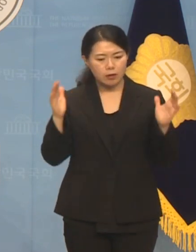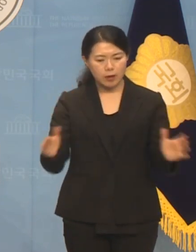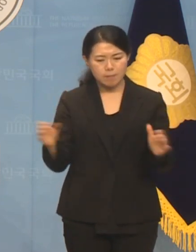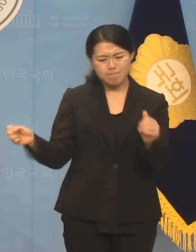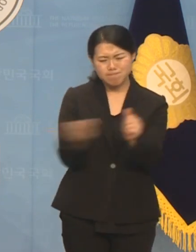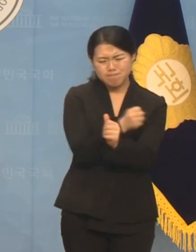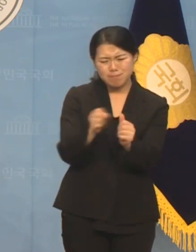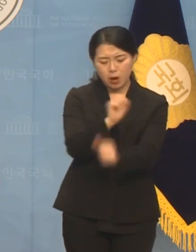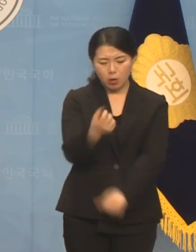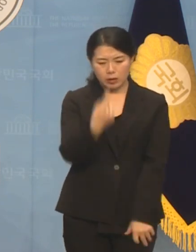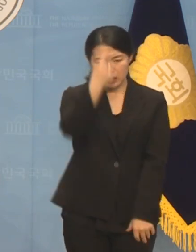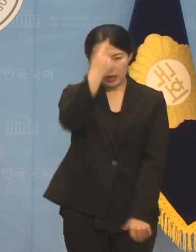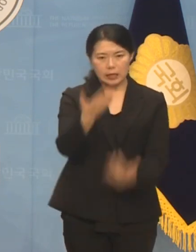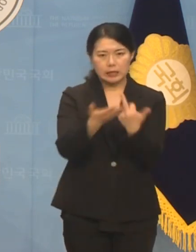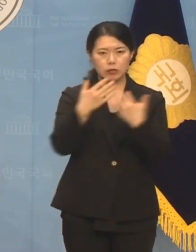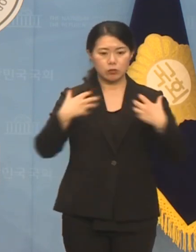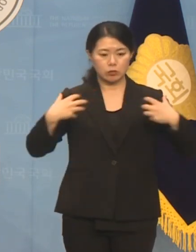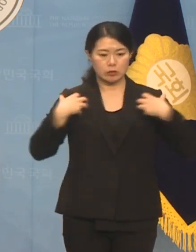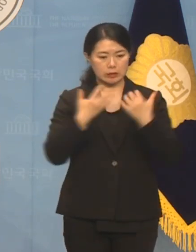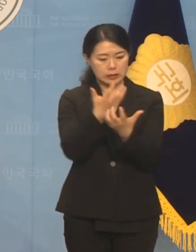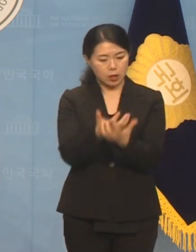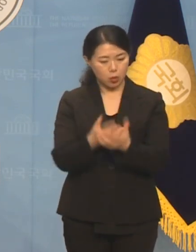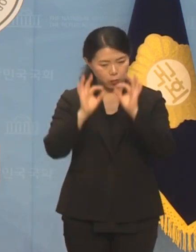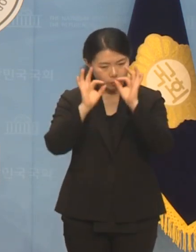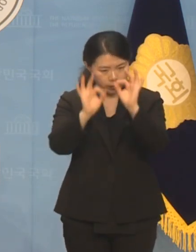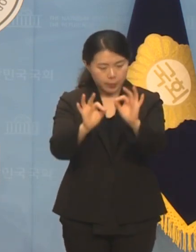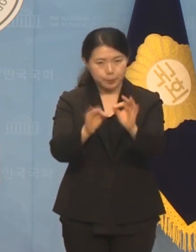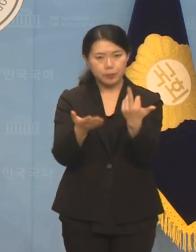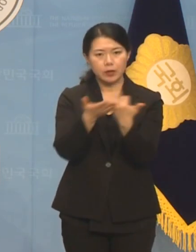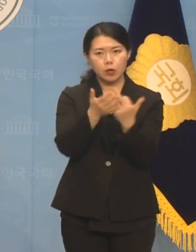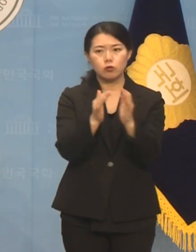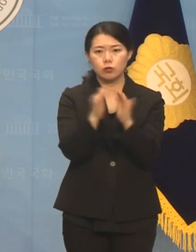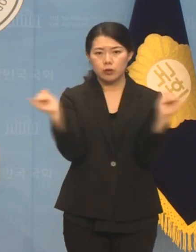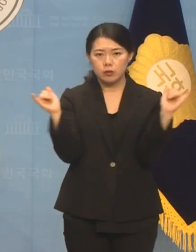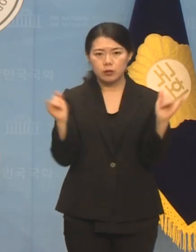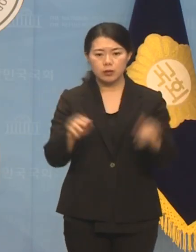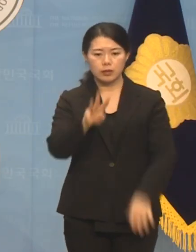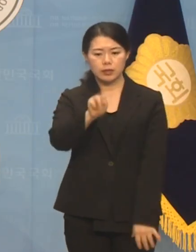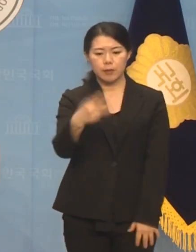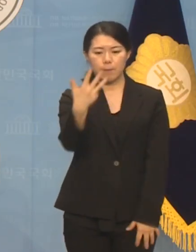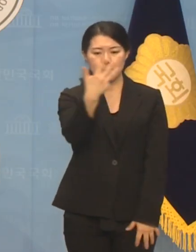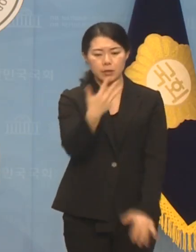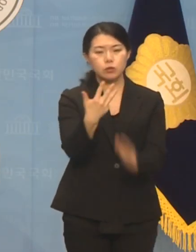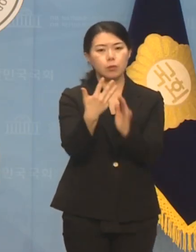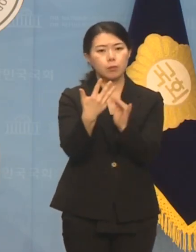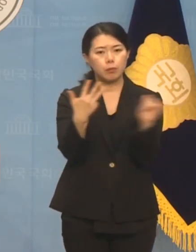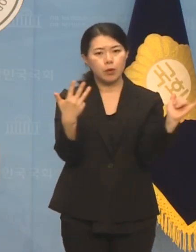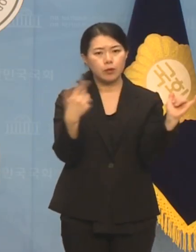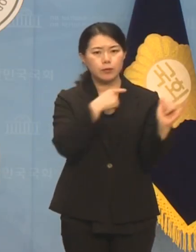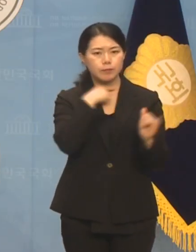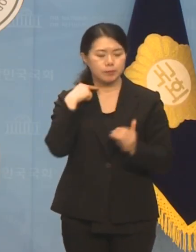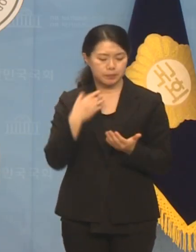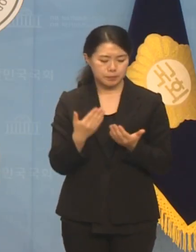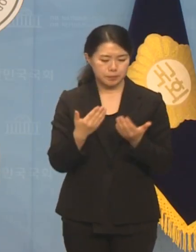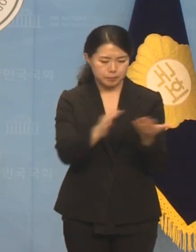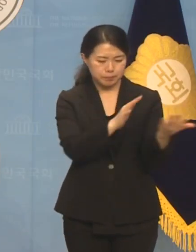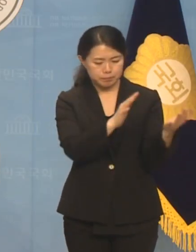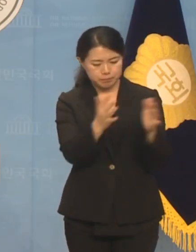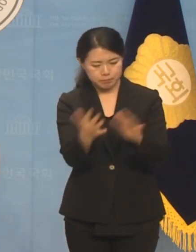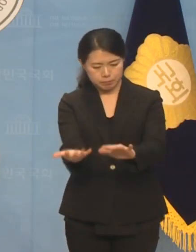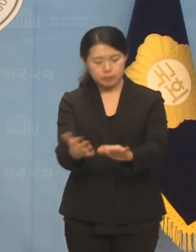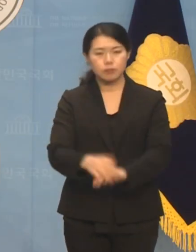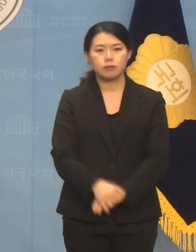진압작전으로 제주도청 자료에 따르면 제주 인구 3만 8천여 명이 목숨을 잃었다고